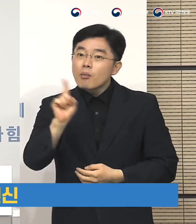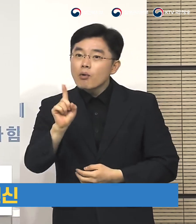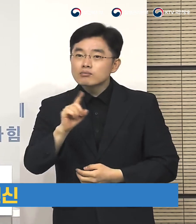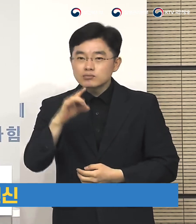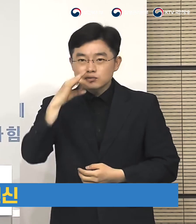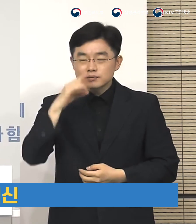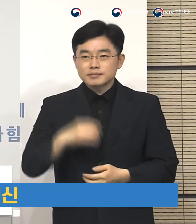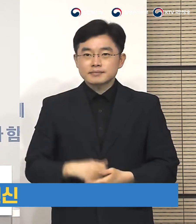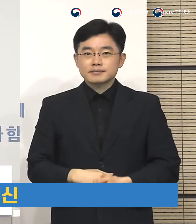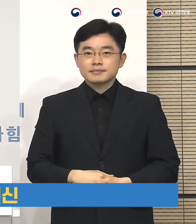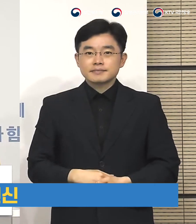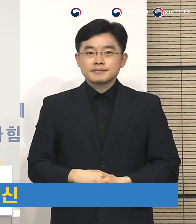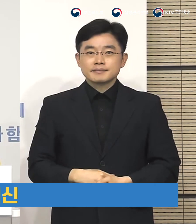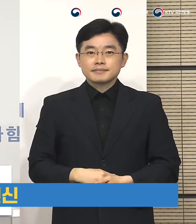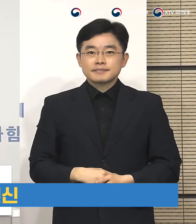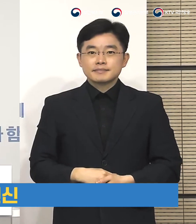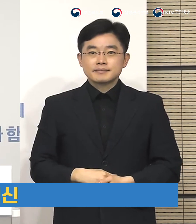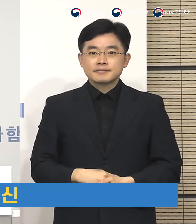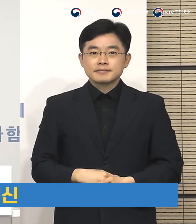여러 가지